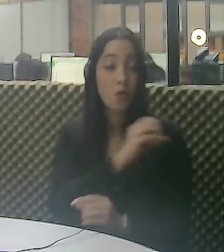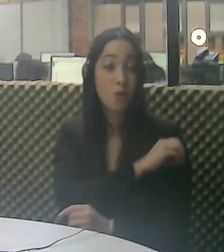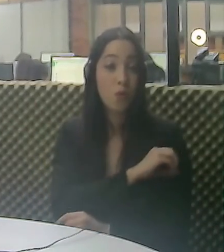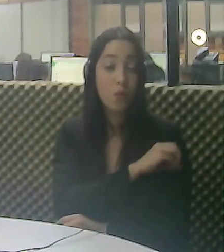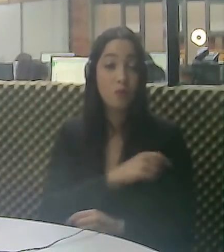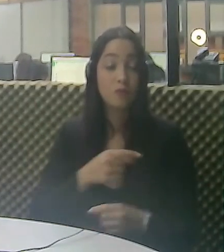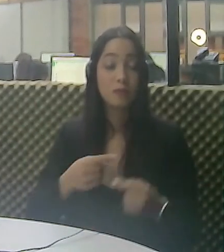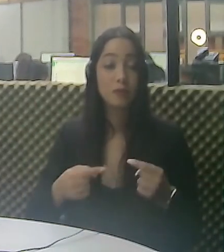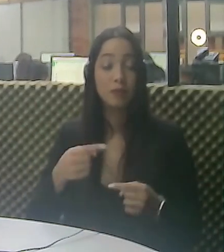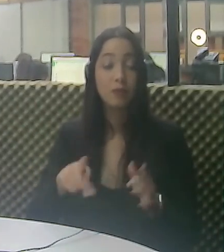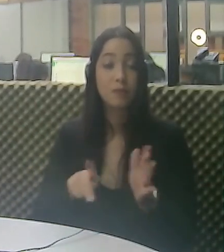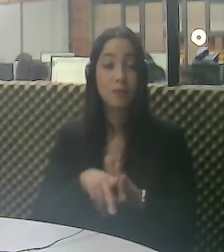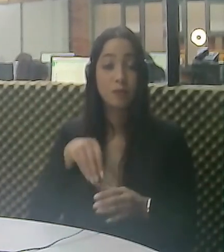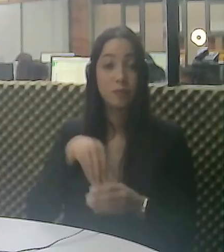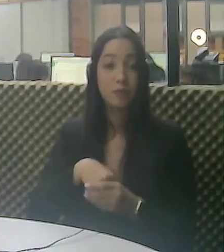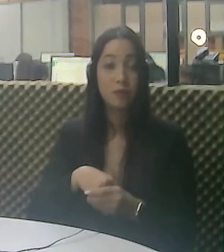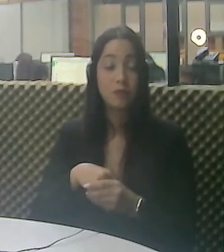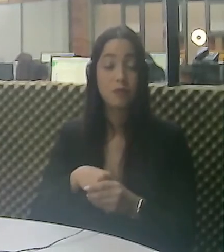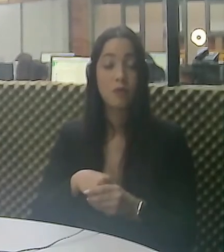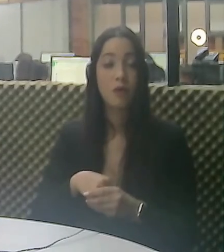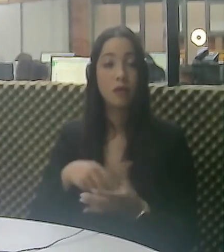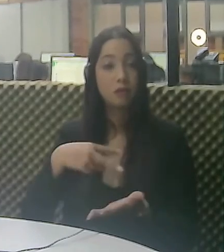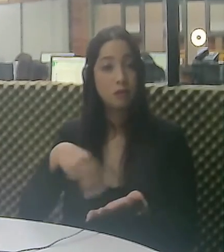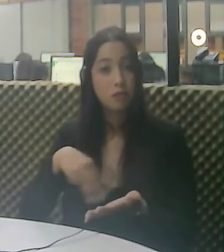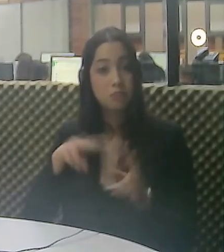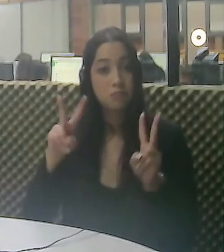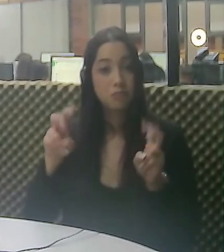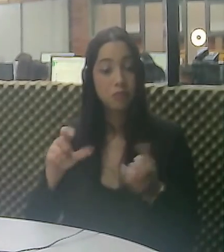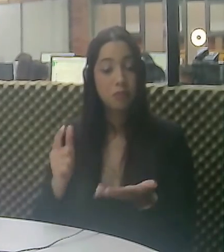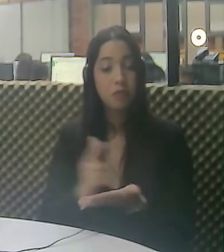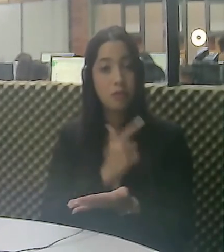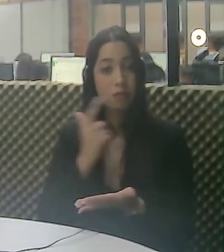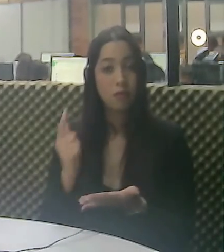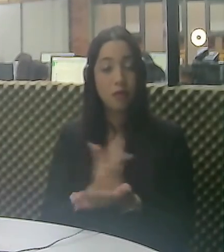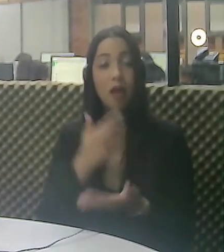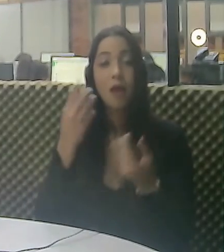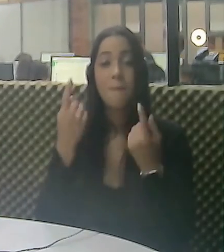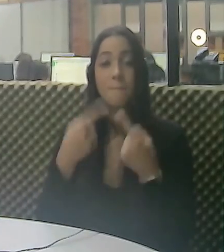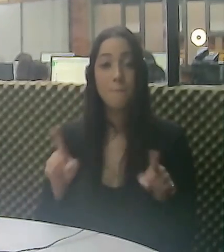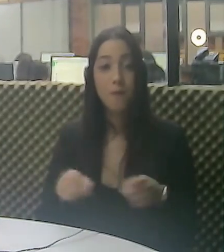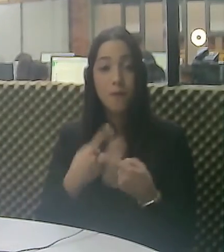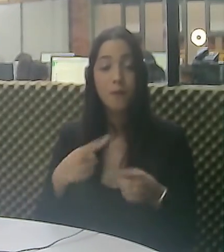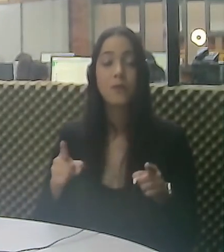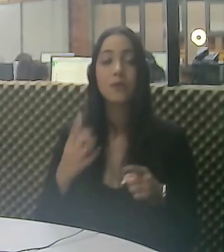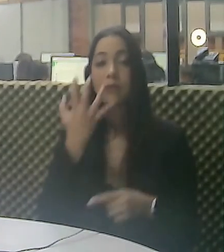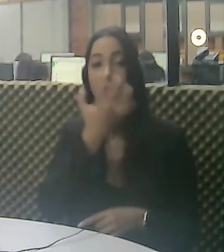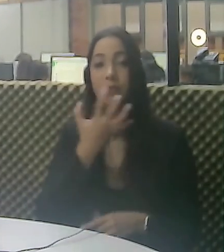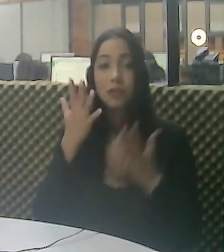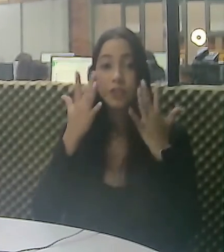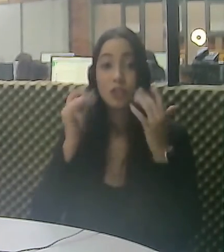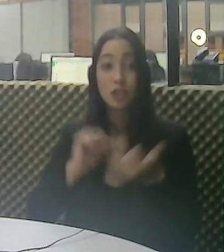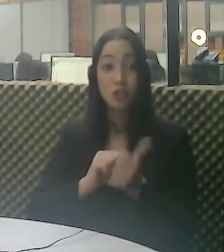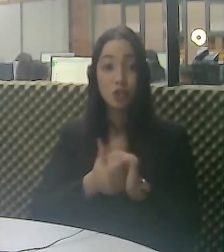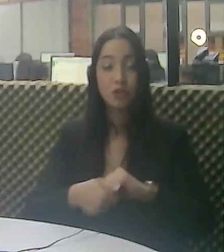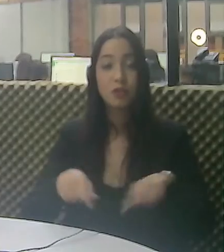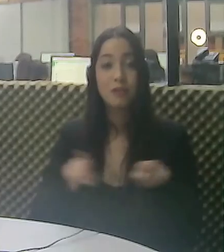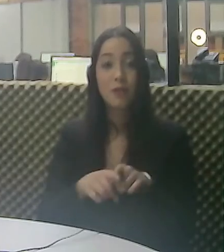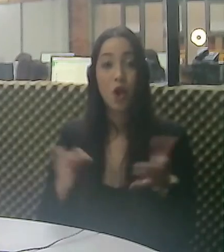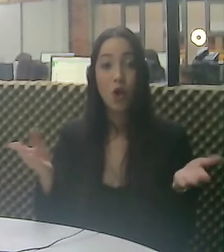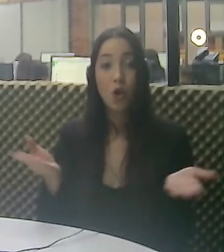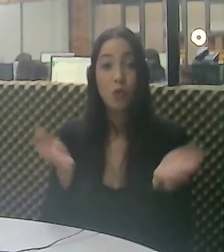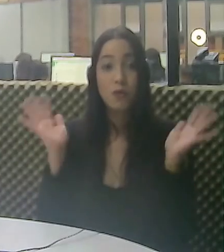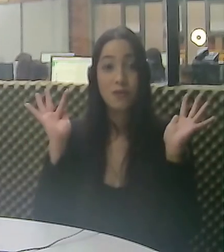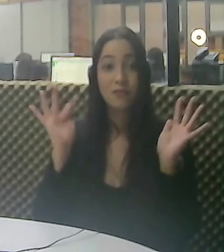em espaços públicos com temáticas de dança literatura música teatro e jogos também terminam hoje